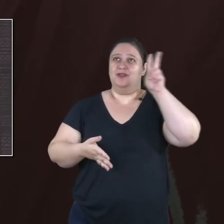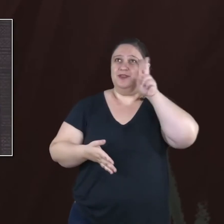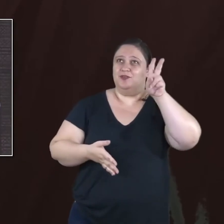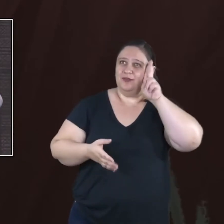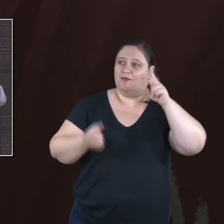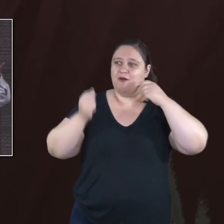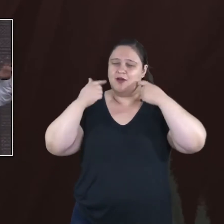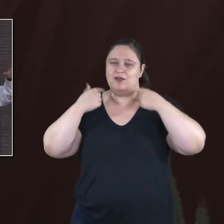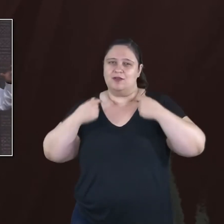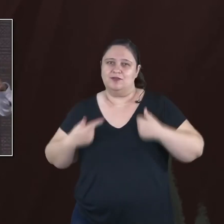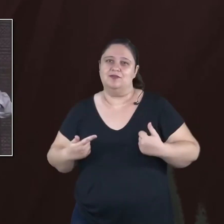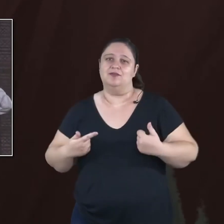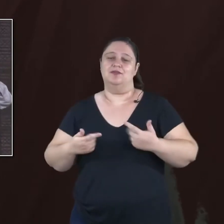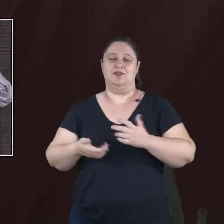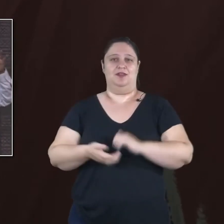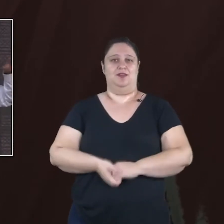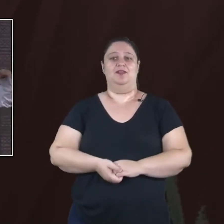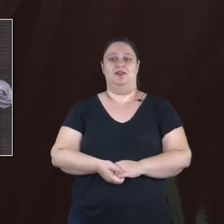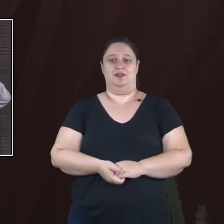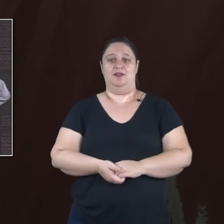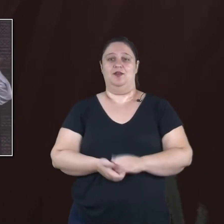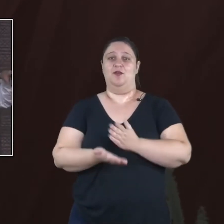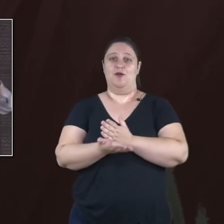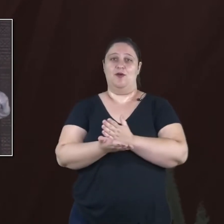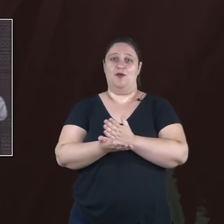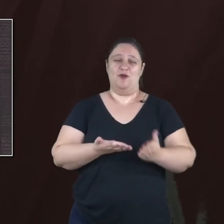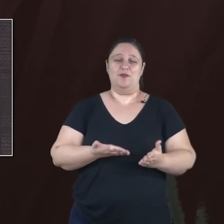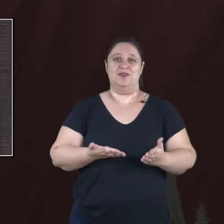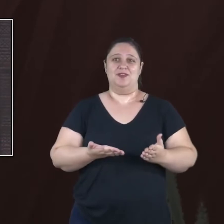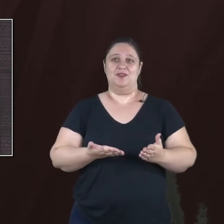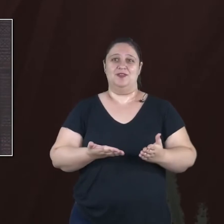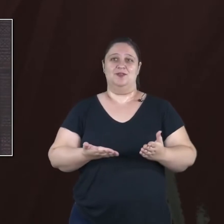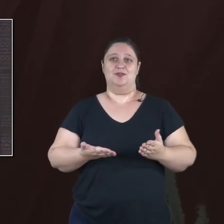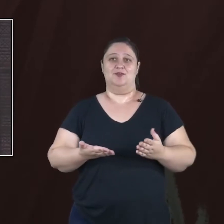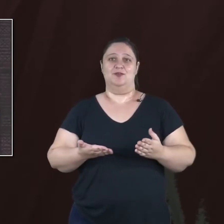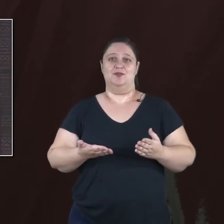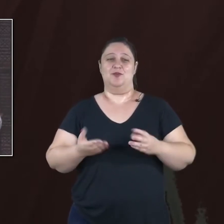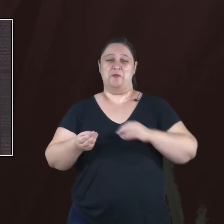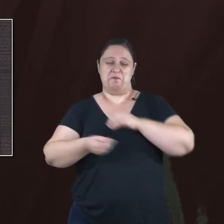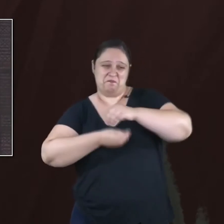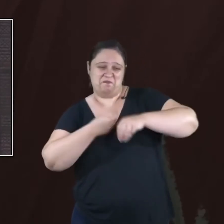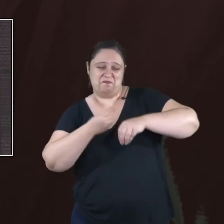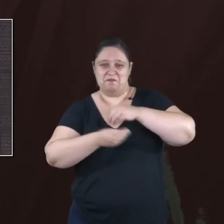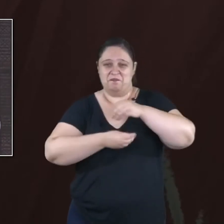ascetismo. Muitas dessas coisas começaram a surgir na igreja, né,